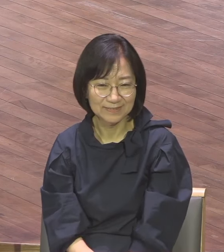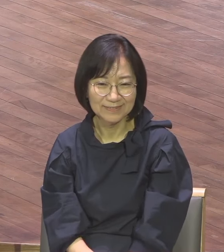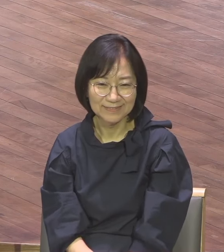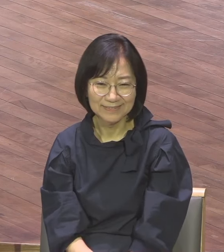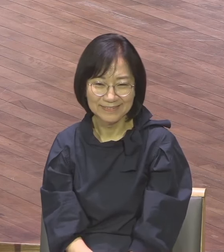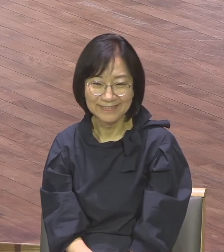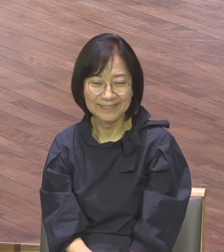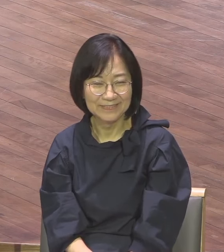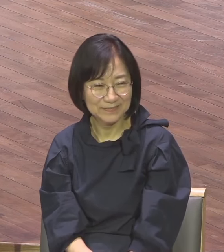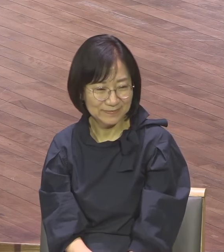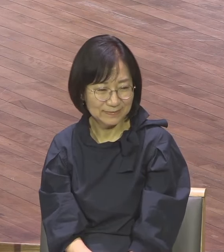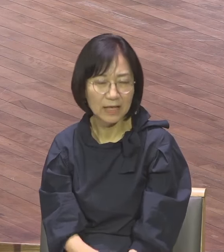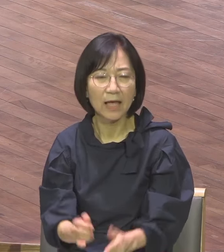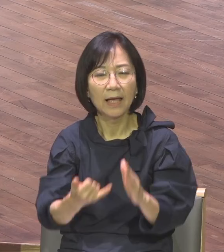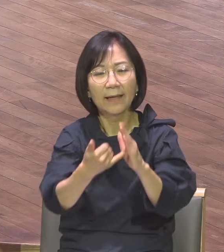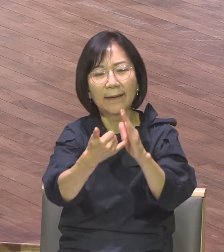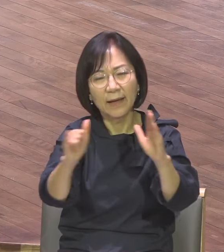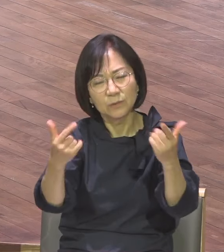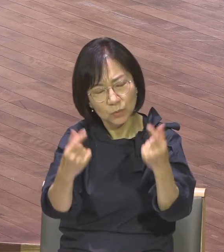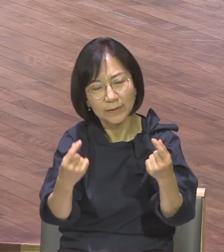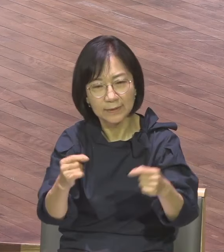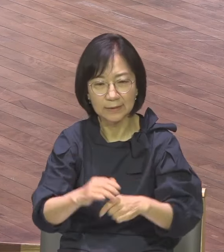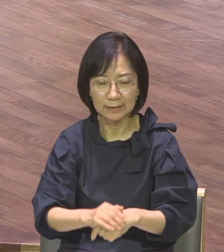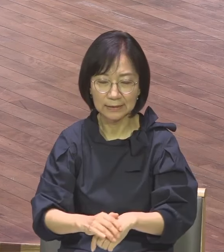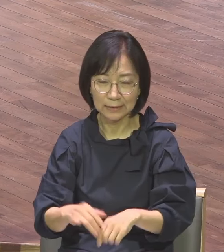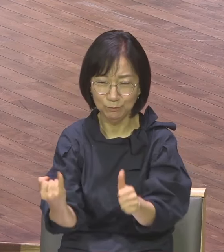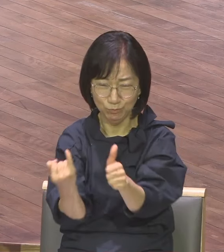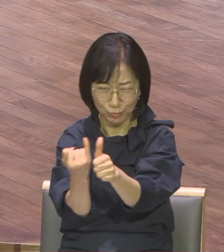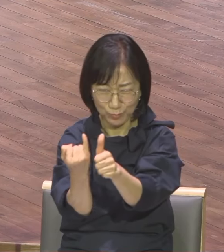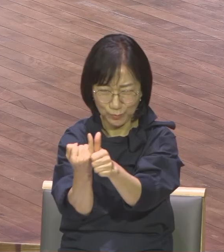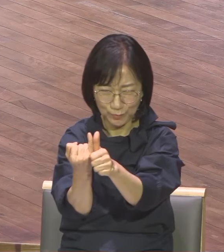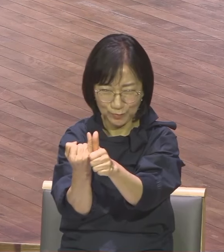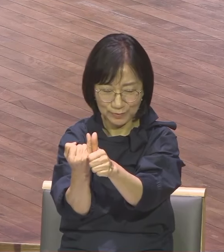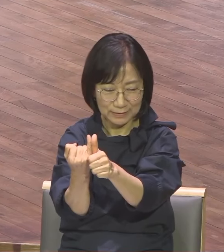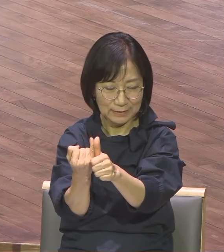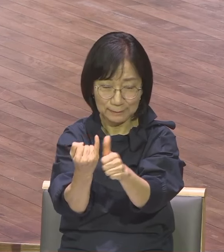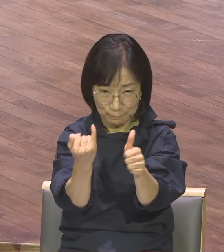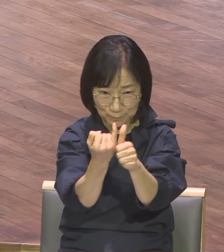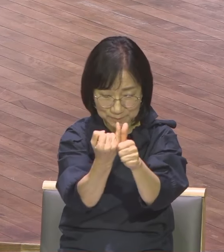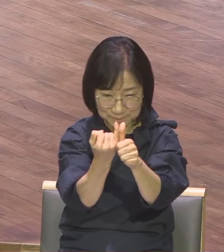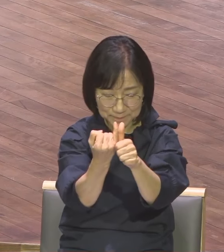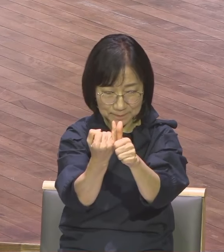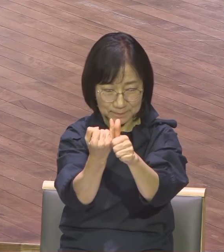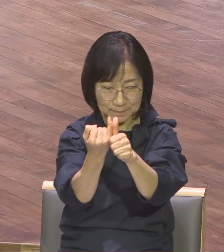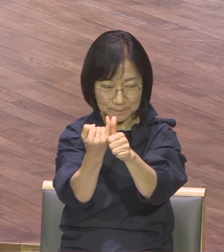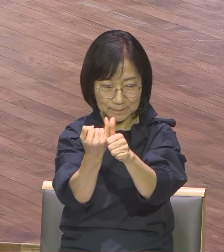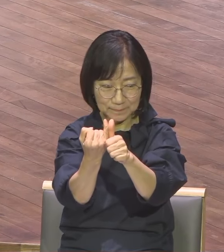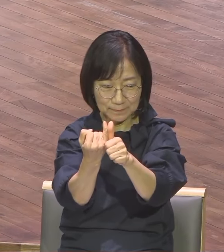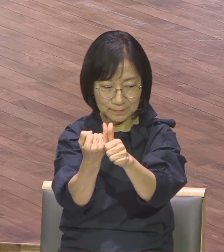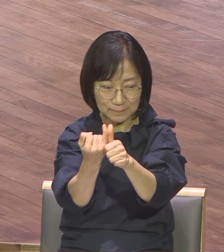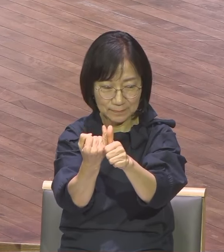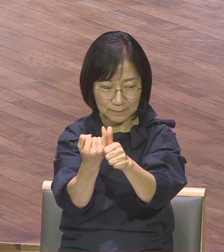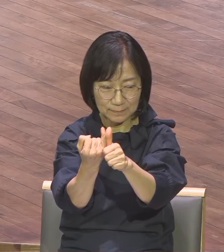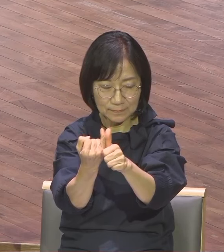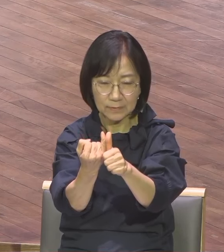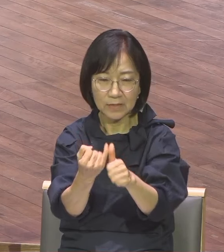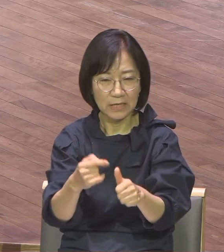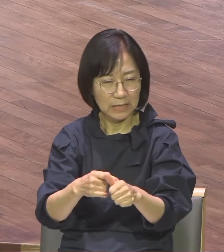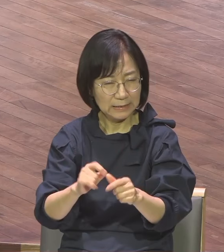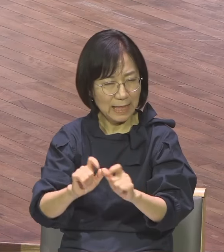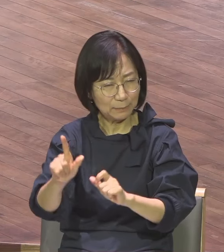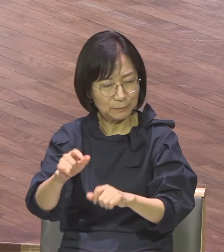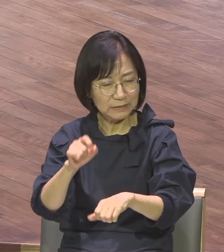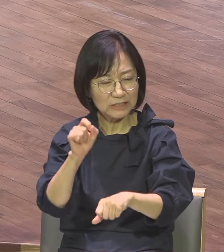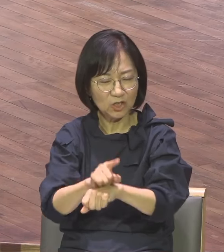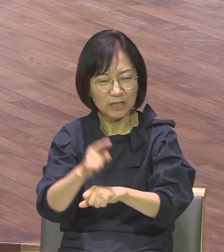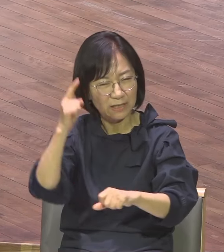모여가 가족 간에도 마찬가지예요. 가족 간 부부 사이는 주로 부부는 전혀 반대가 뭐